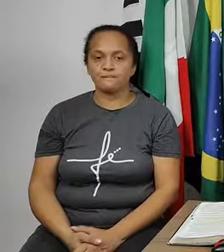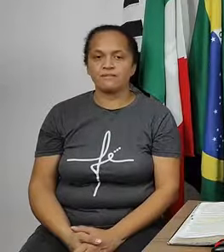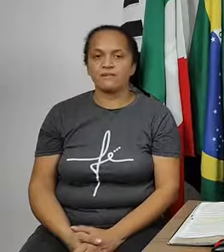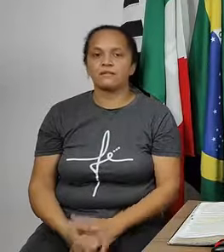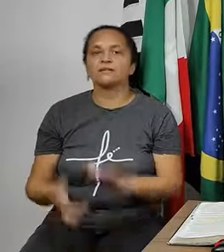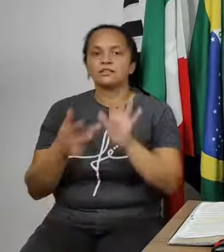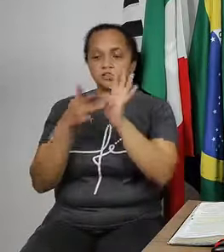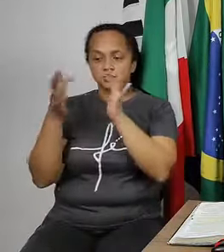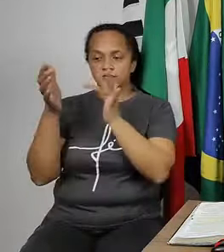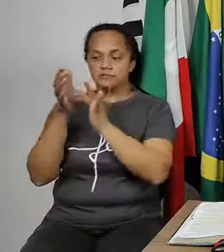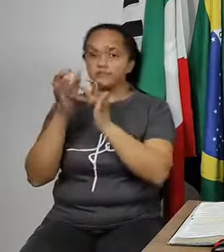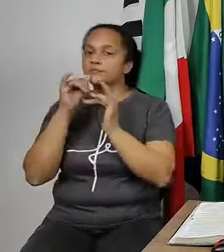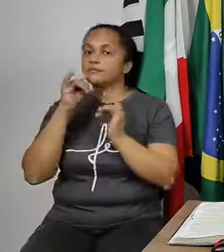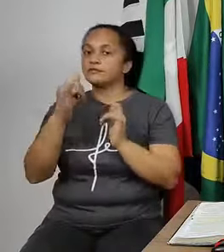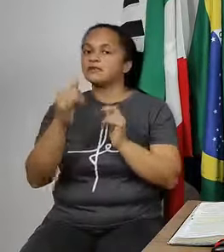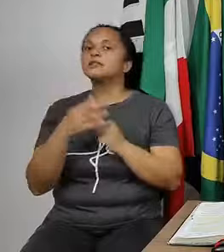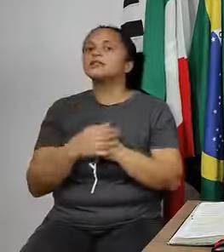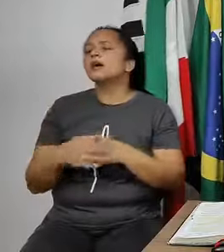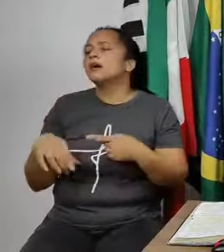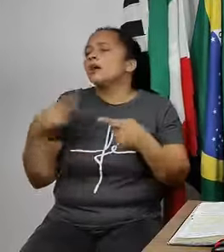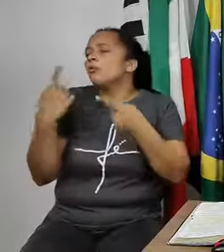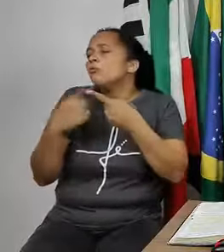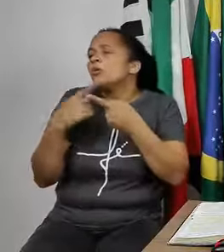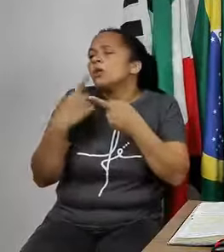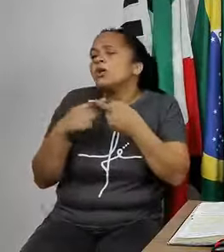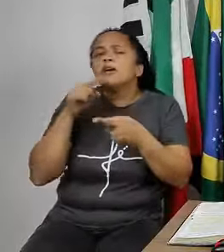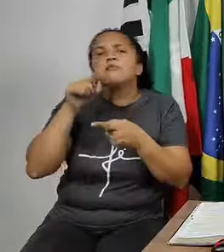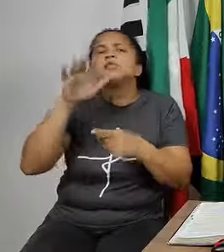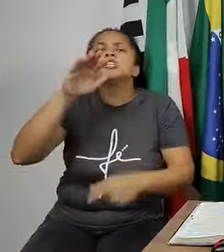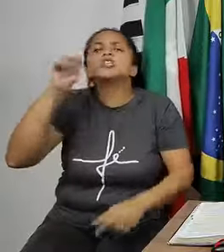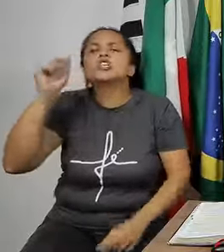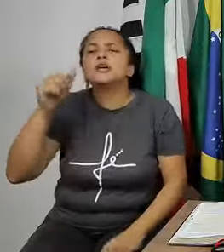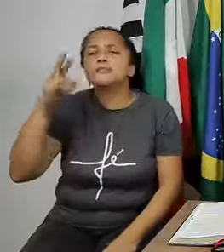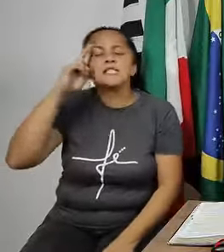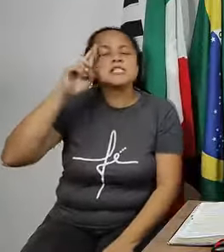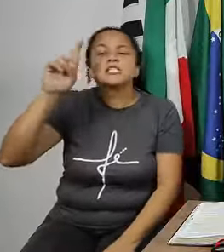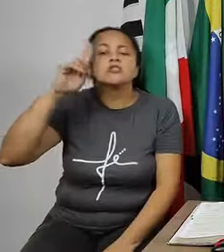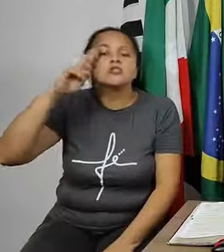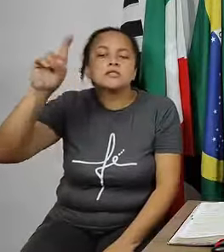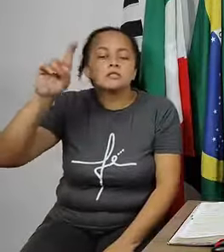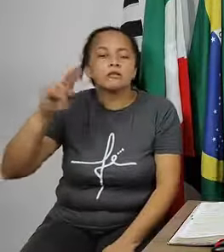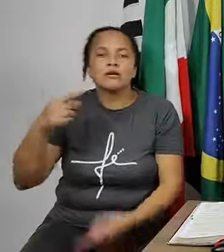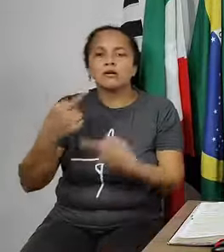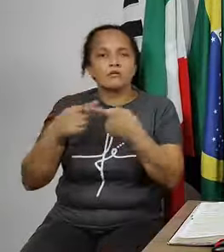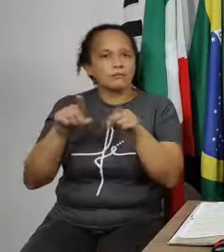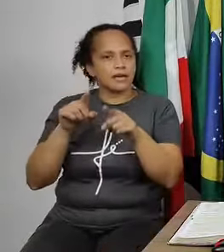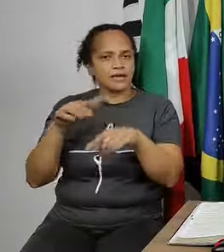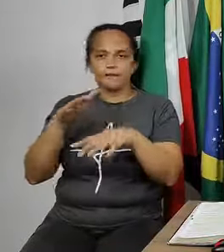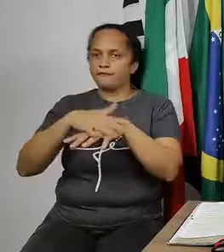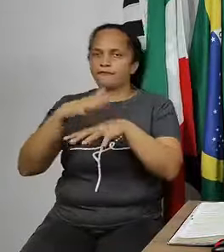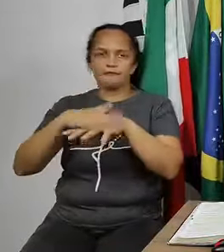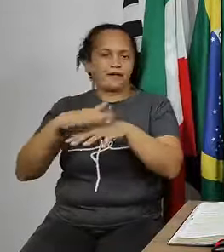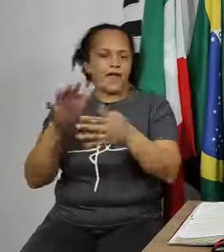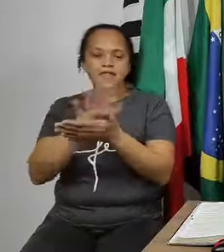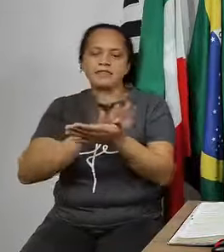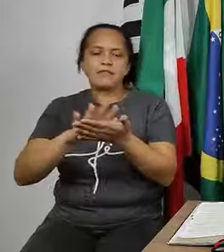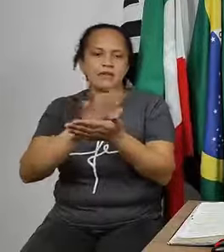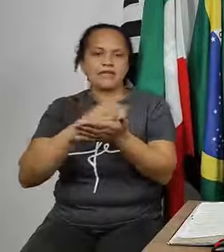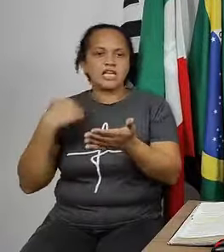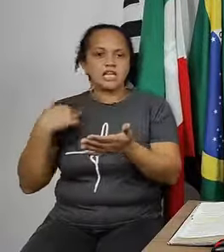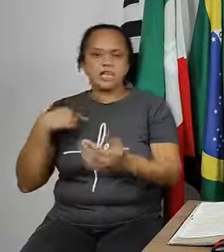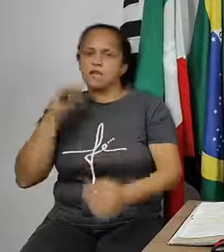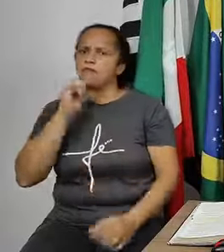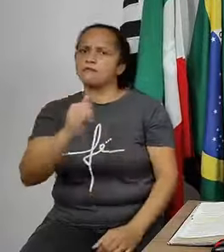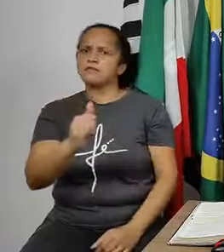Senhor, Senhor, e não fazeis o que vos mando? todo aquele que vem a mim e ouve as